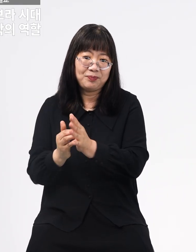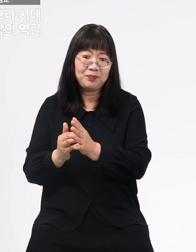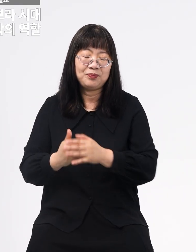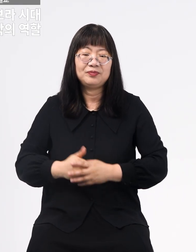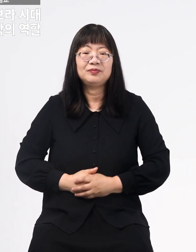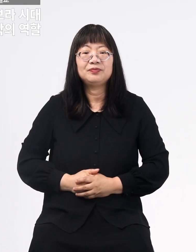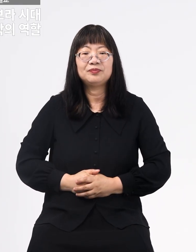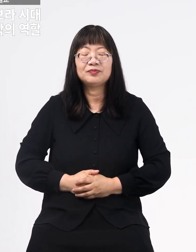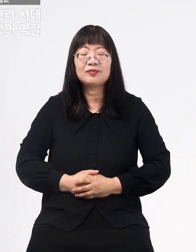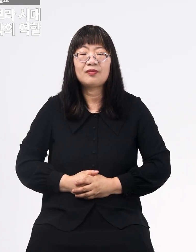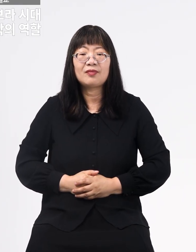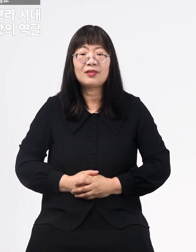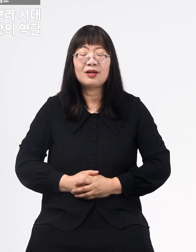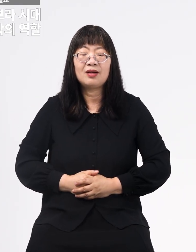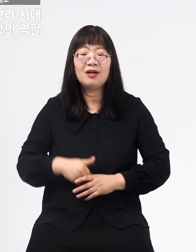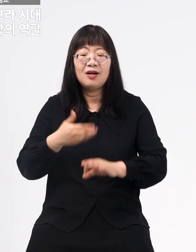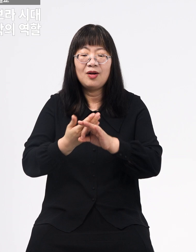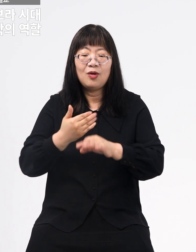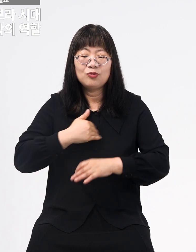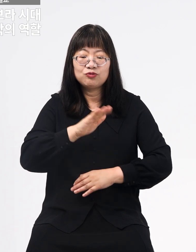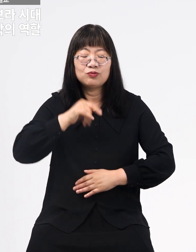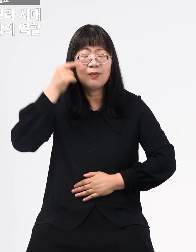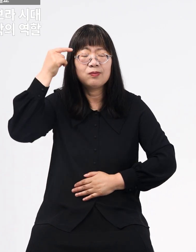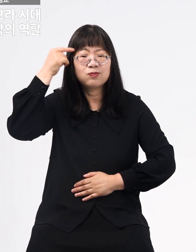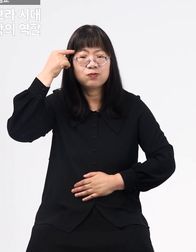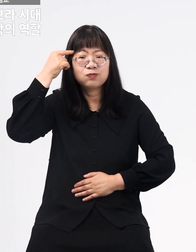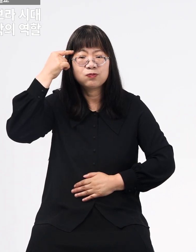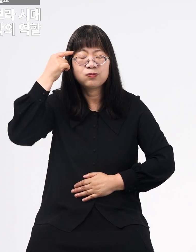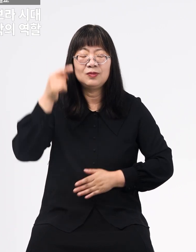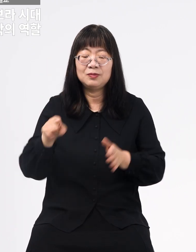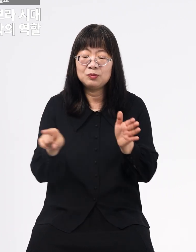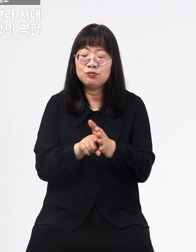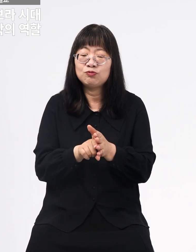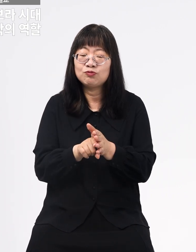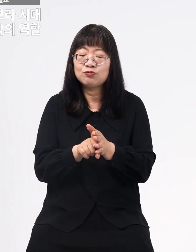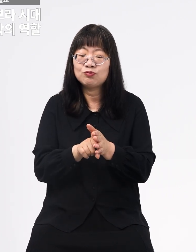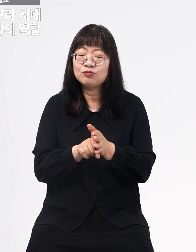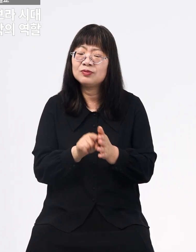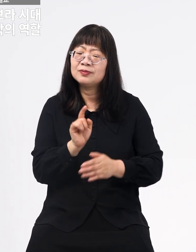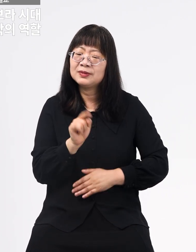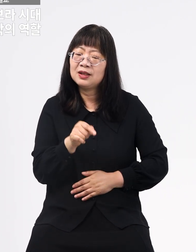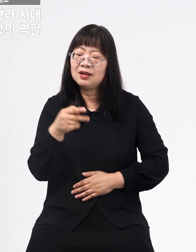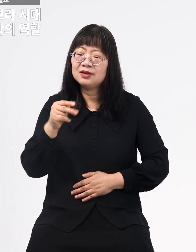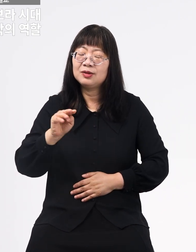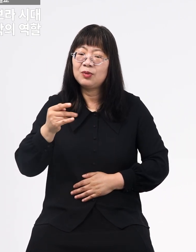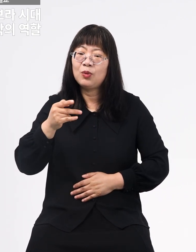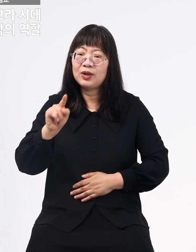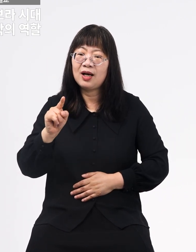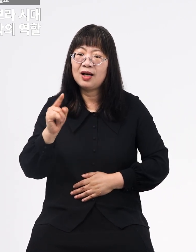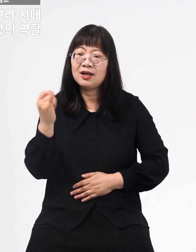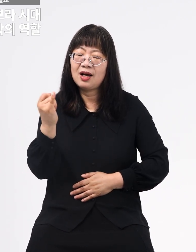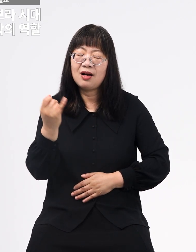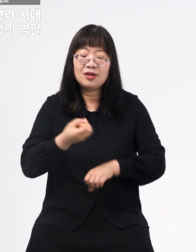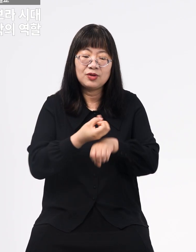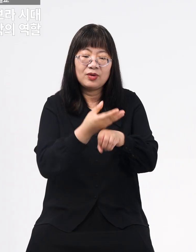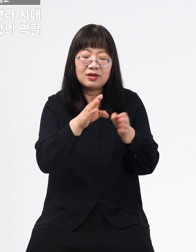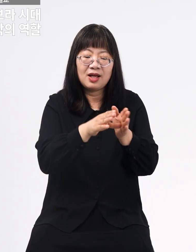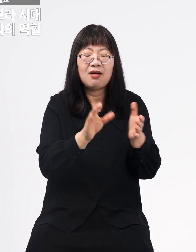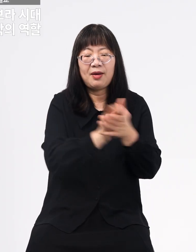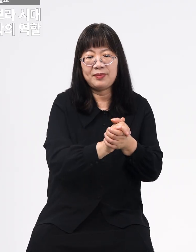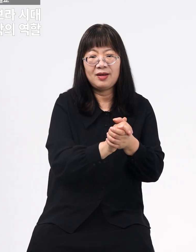그러면 도대체 우리가 생각했던 믿음이라면 드보라가 그런 메시지를 전했을 때